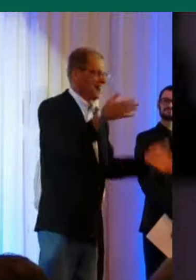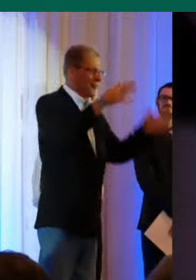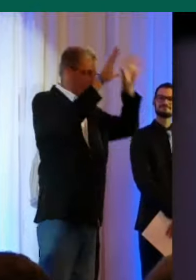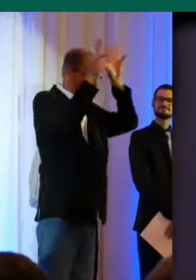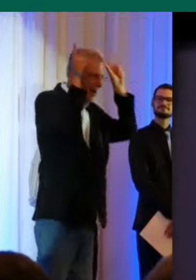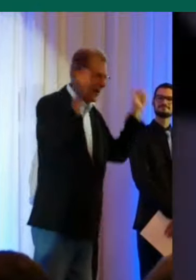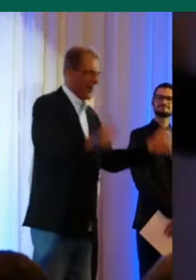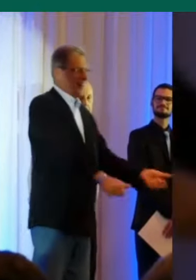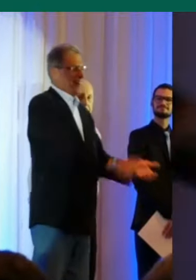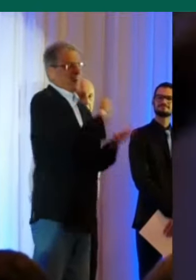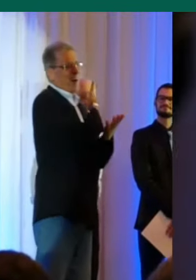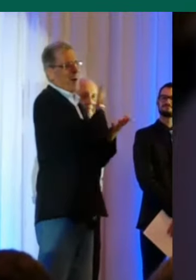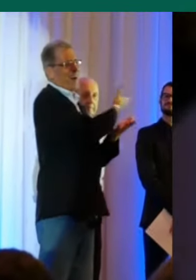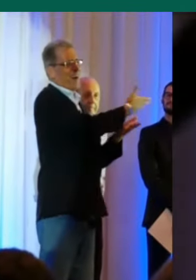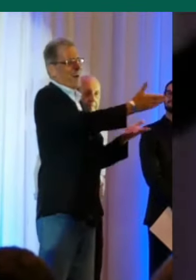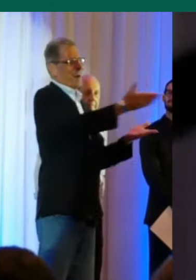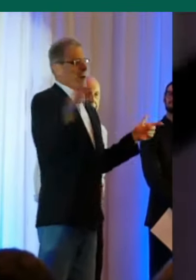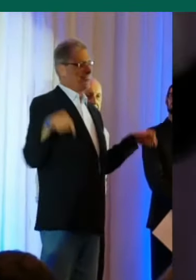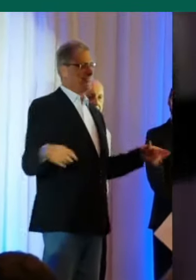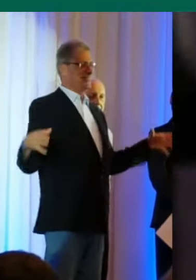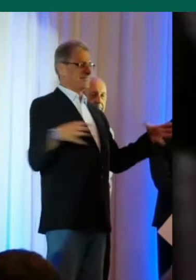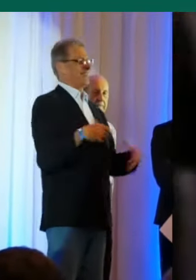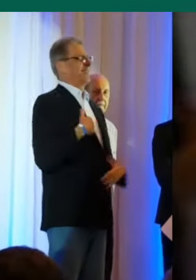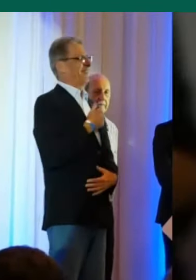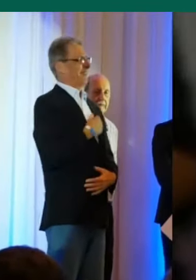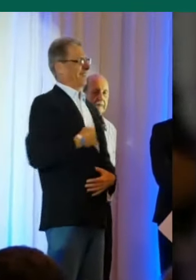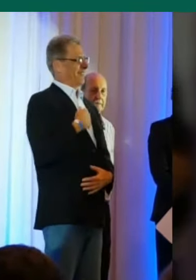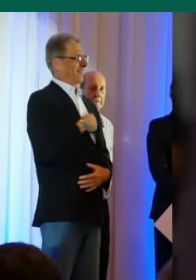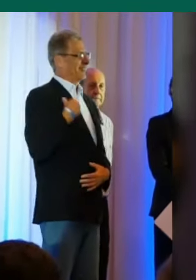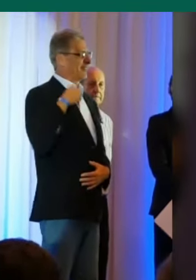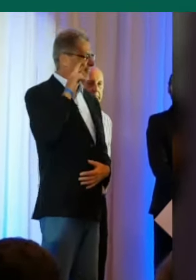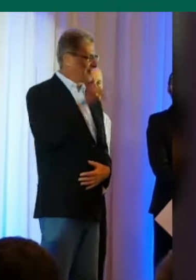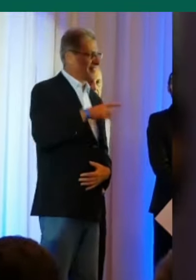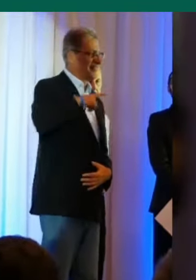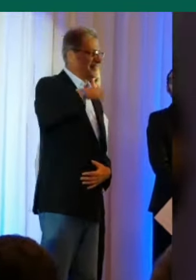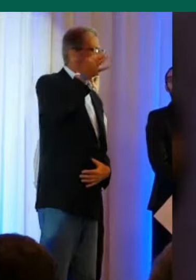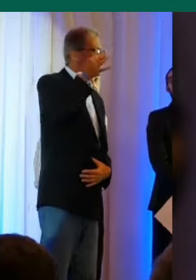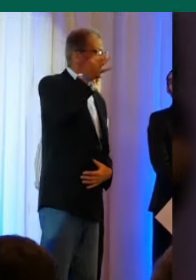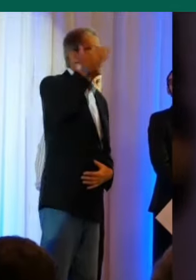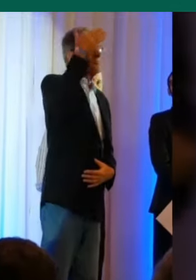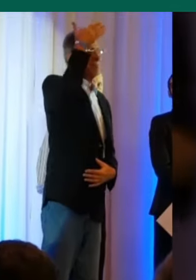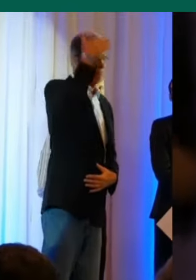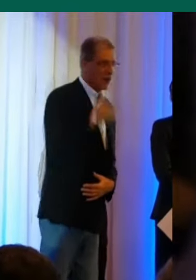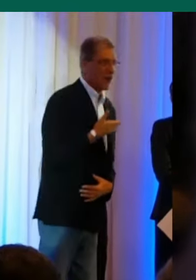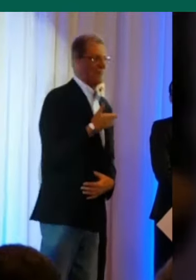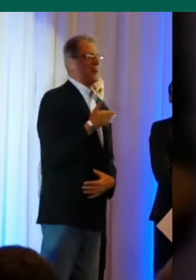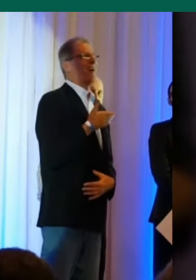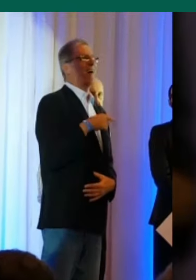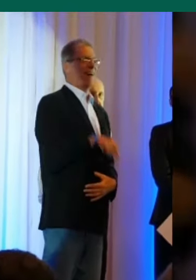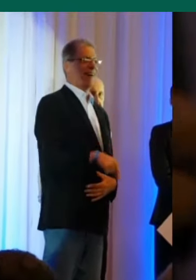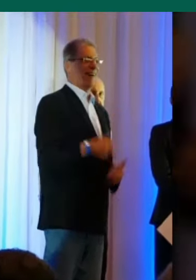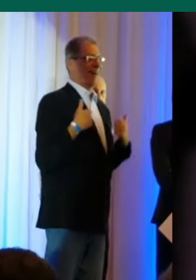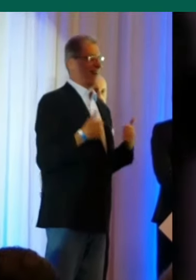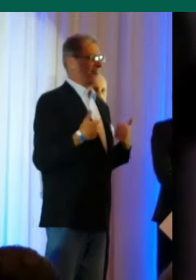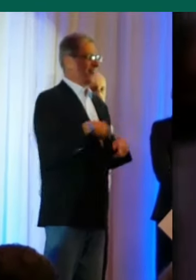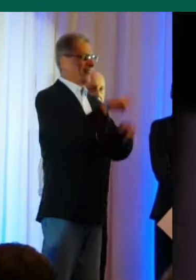Ronice Quadro, nós estamos vendo a Gisélia, a Mariane, pessoas que passaram por nossas gestões e que estão